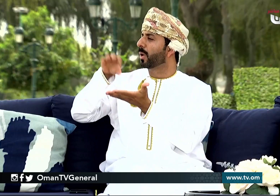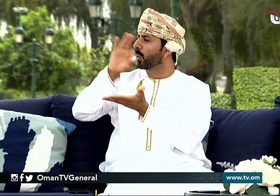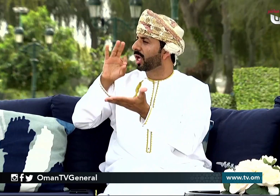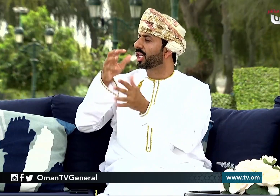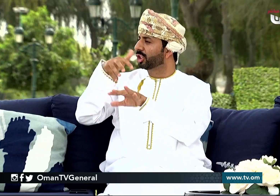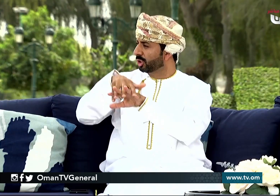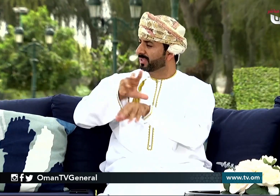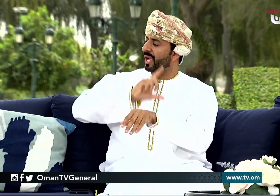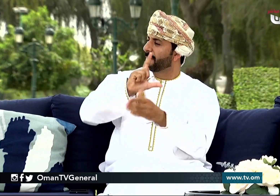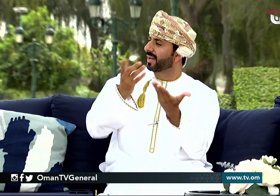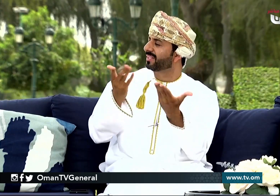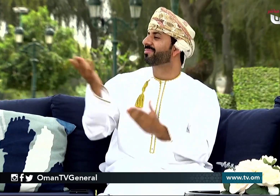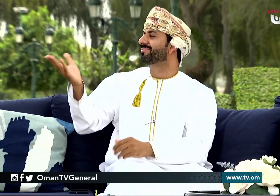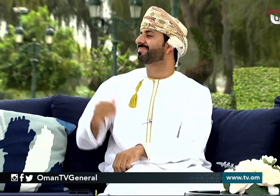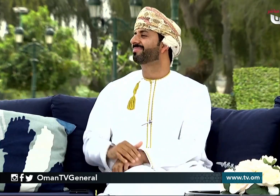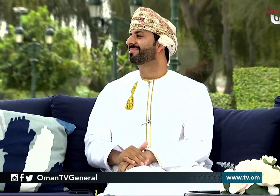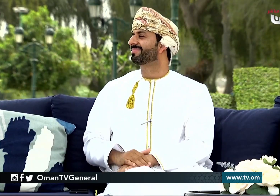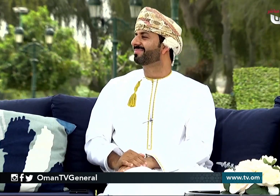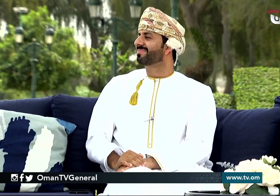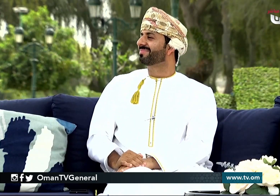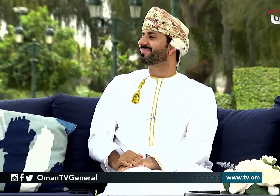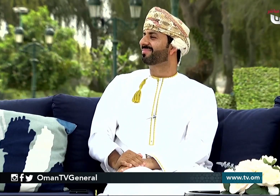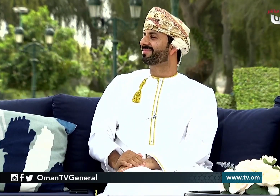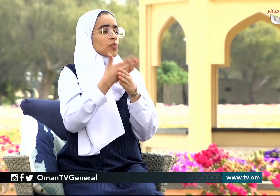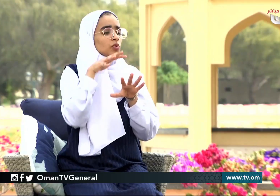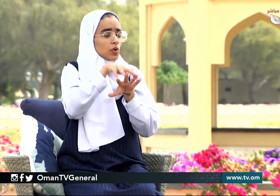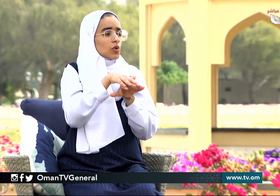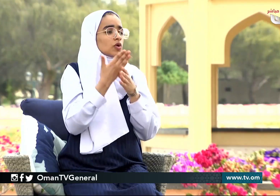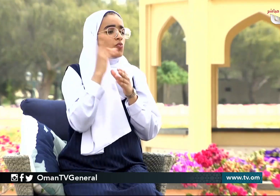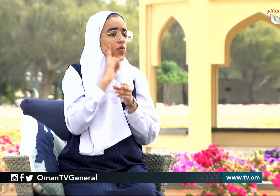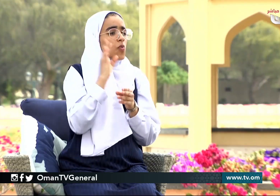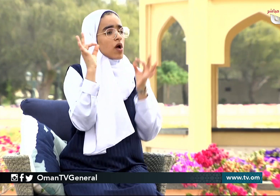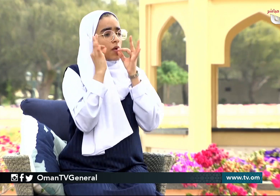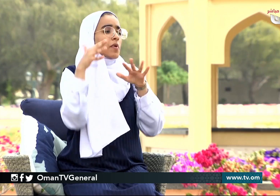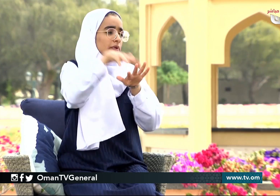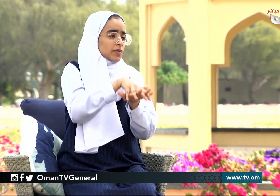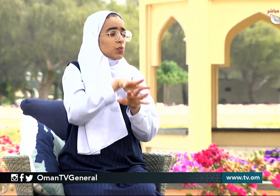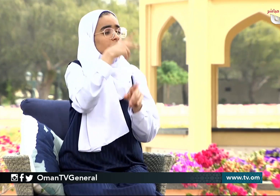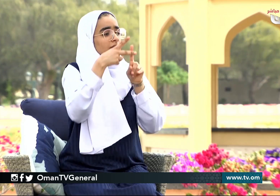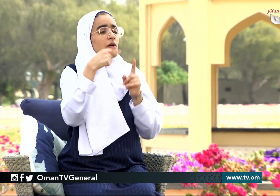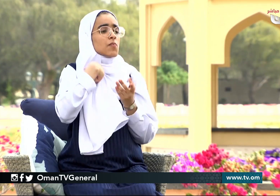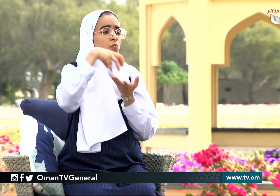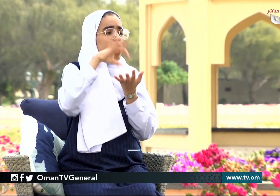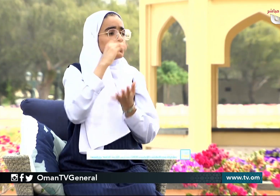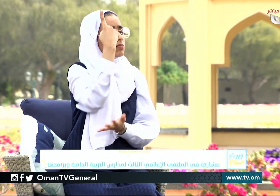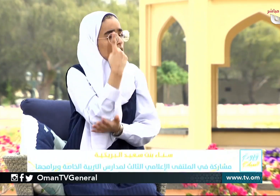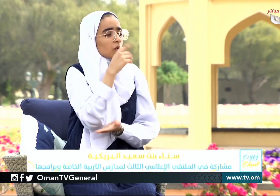للدراسة أيضا مدارس الدمج. نعم أنا أدرس في مدارس الدمج السمعي مع الأشخاص